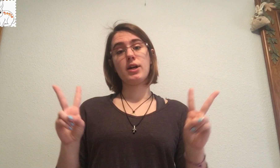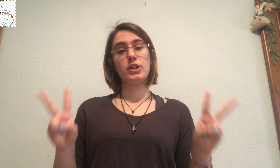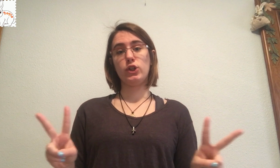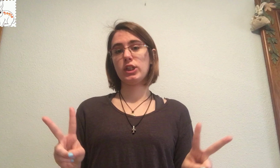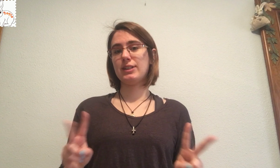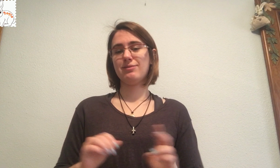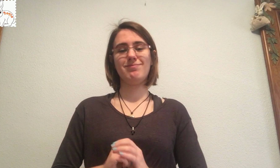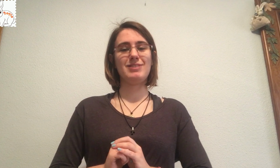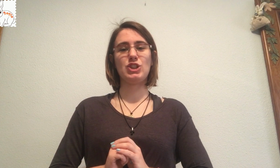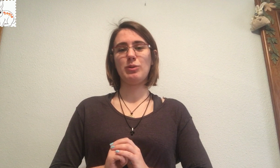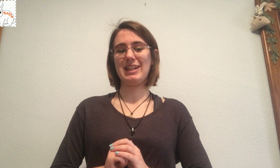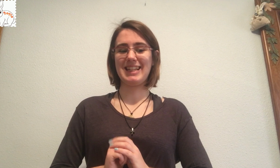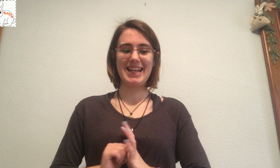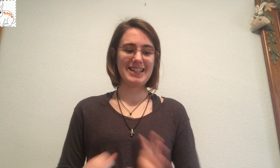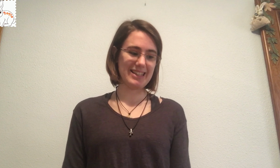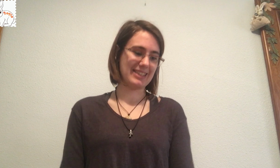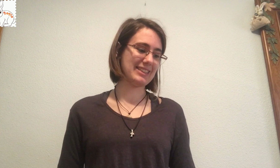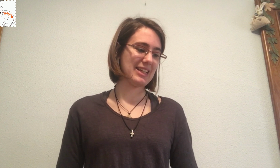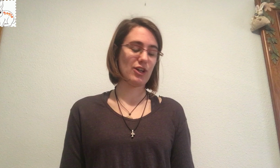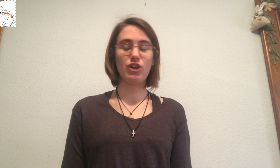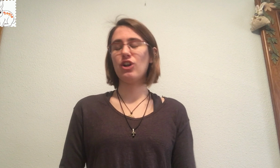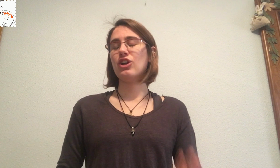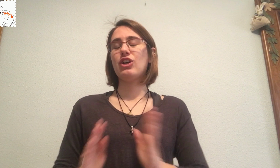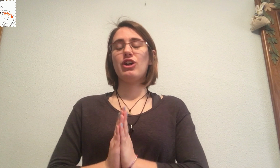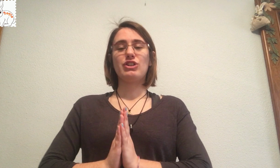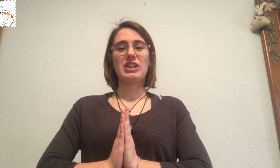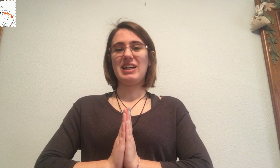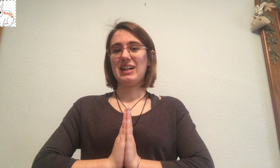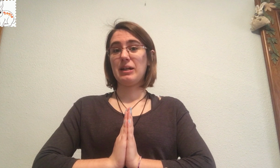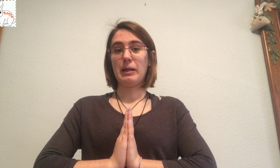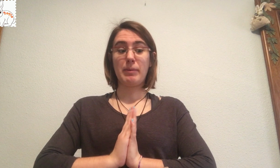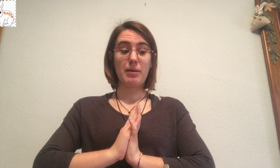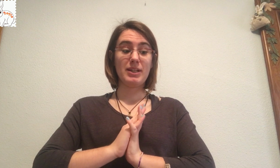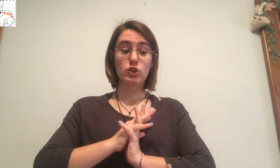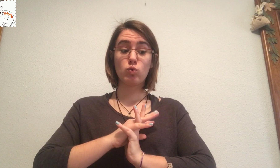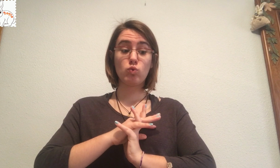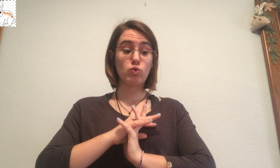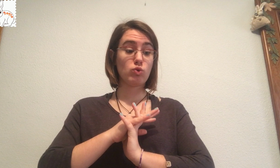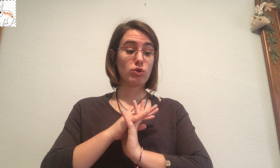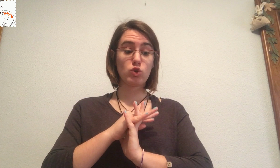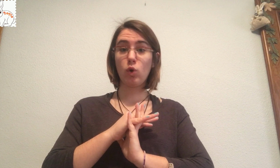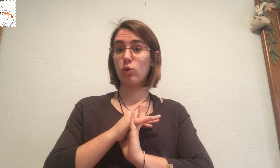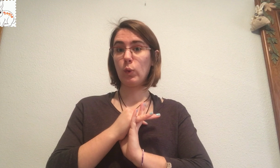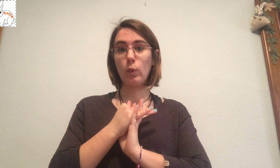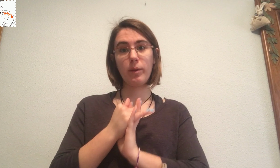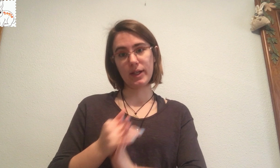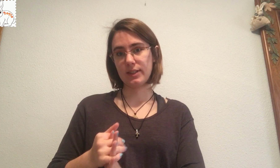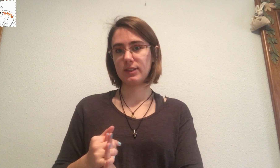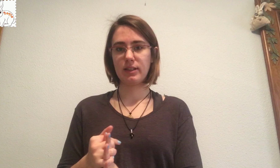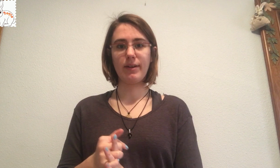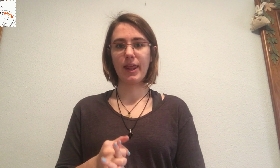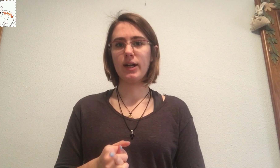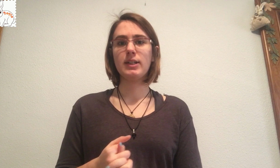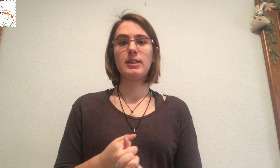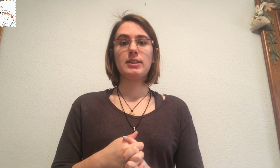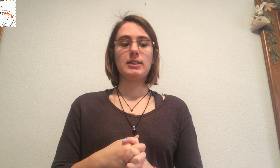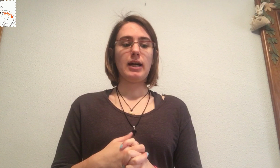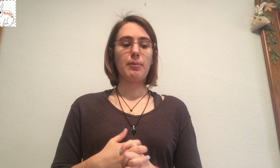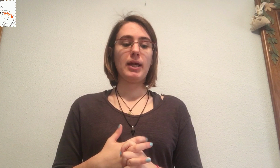Nota sobresaliente En serio O sea, para mí es un 8 o un 9 De verdad Habría